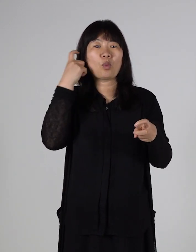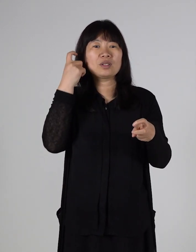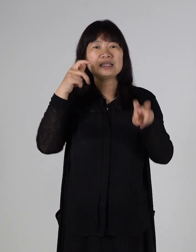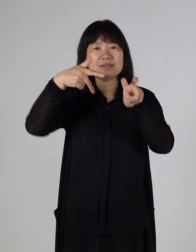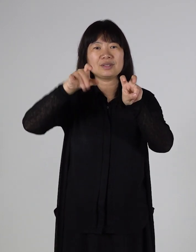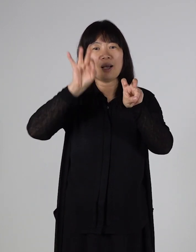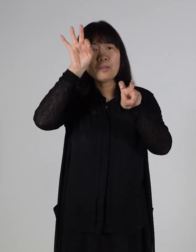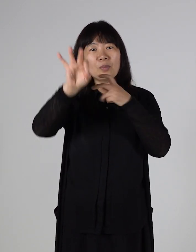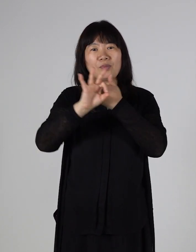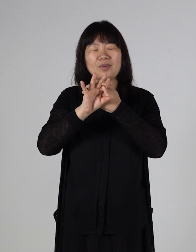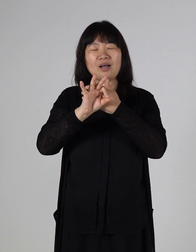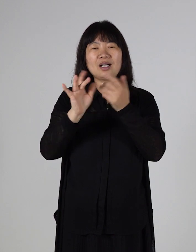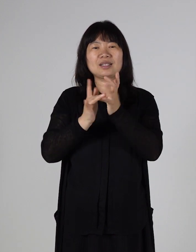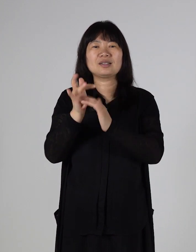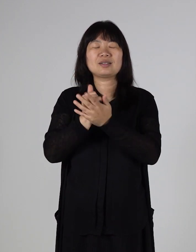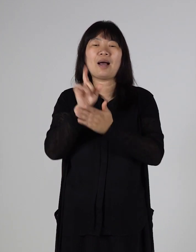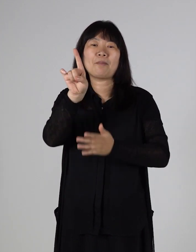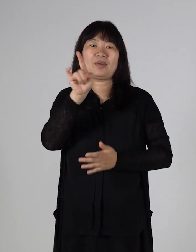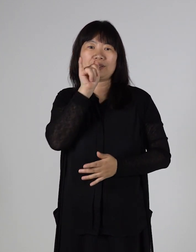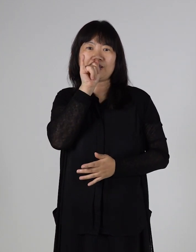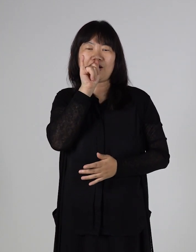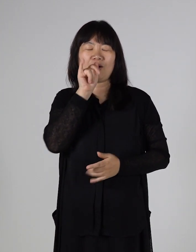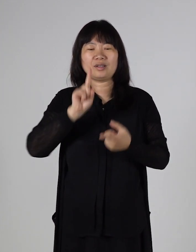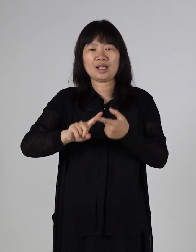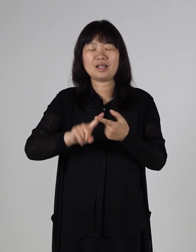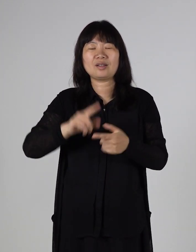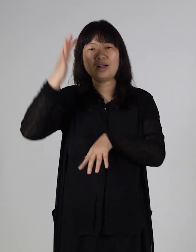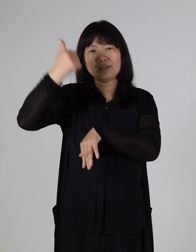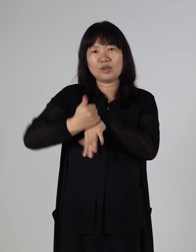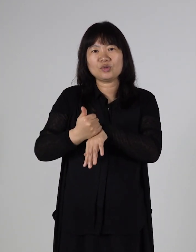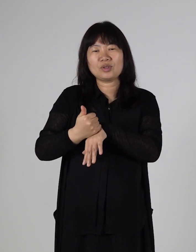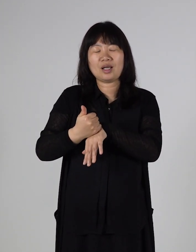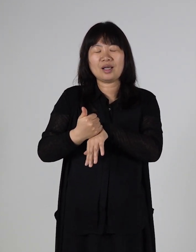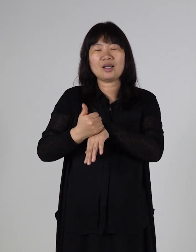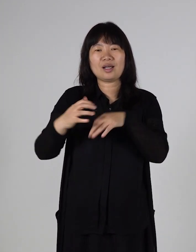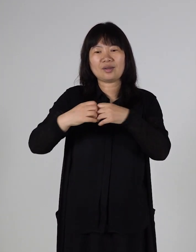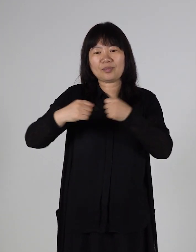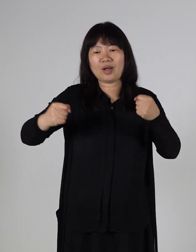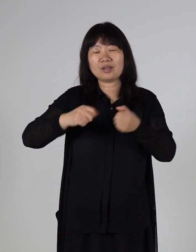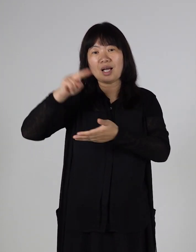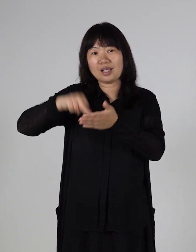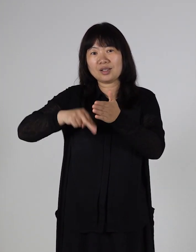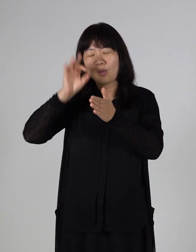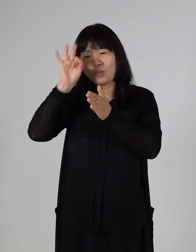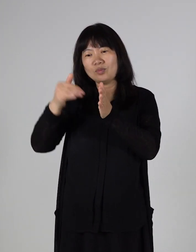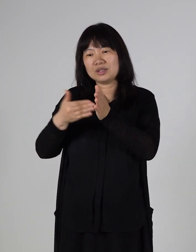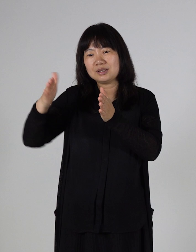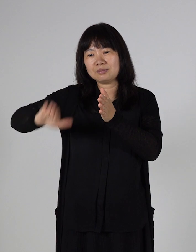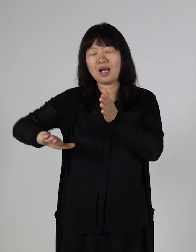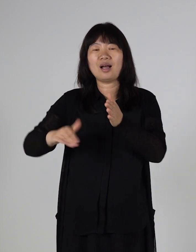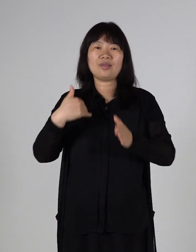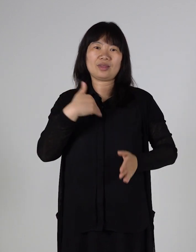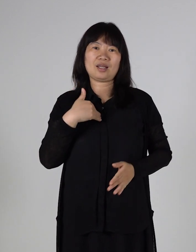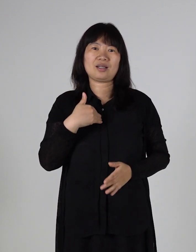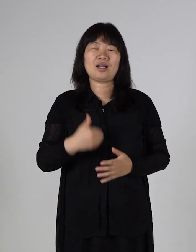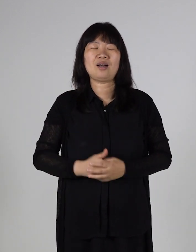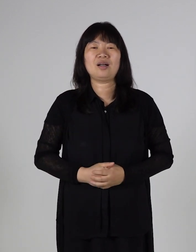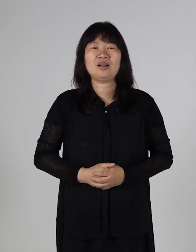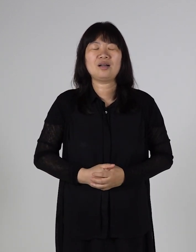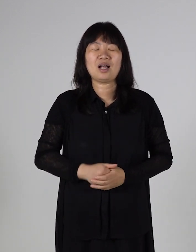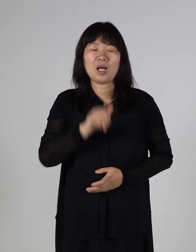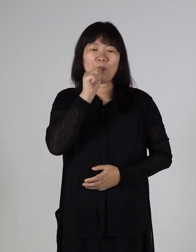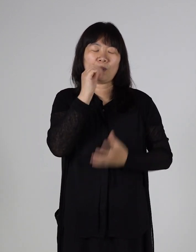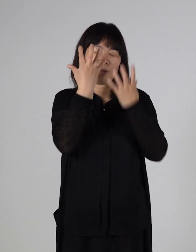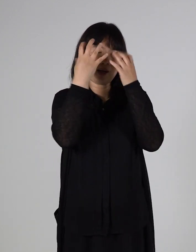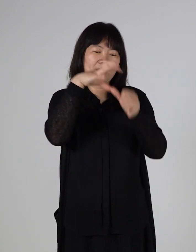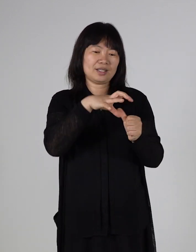20장 넘어가면 예수님이 한번 하시죠. 그 부분을 나중에 우리가 따로 보겠지만 이런 말씀을 하세요. 내가 옥에